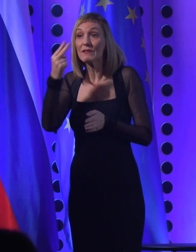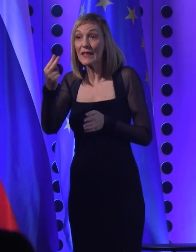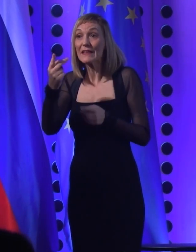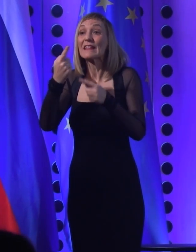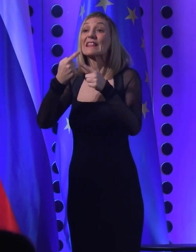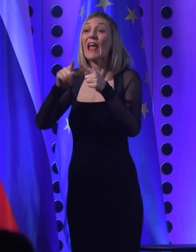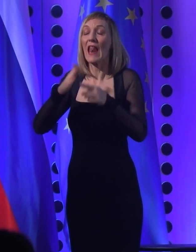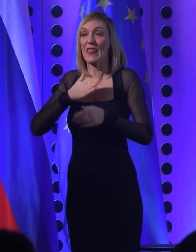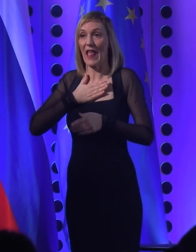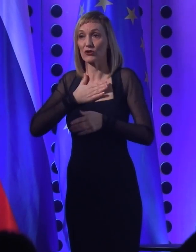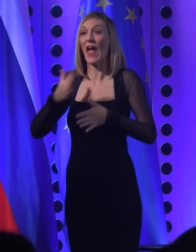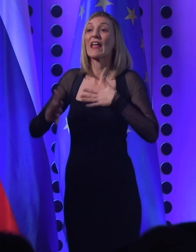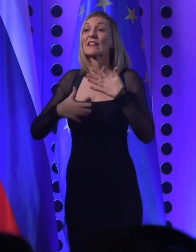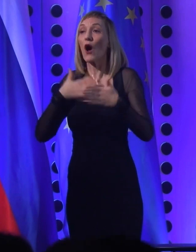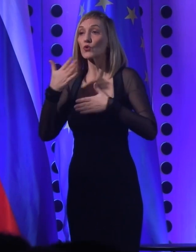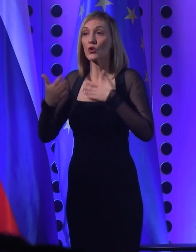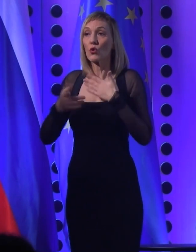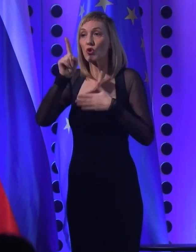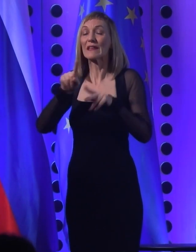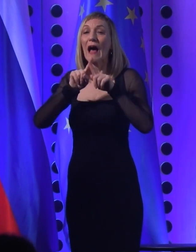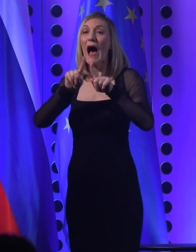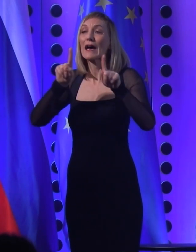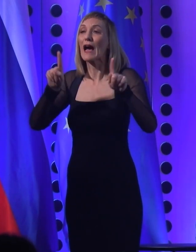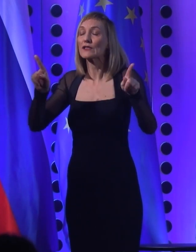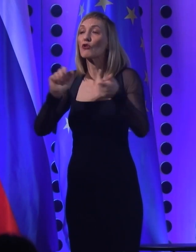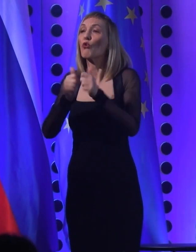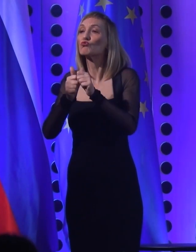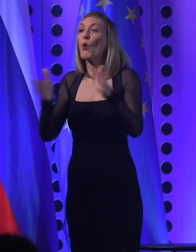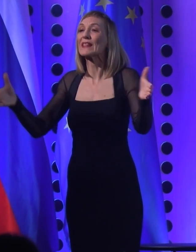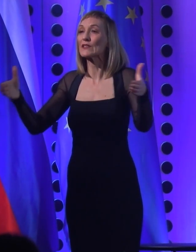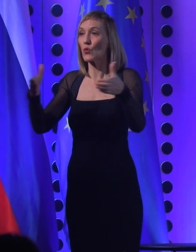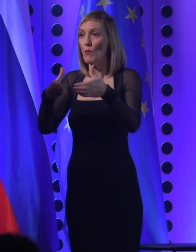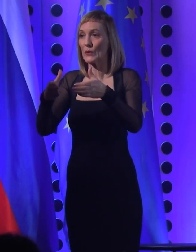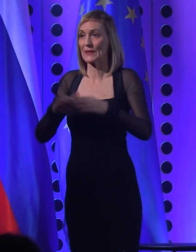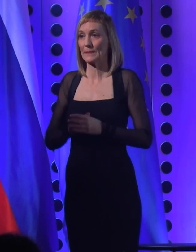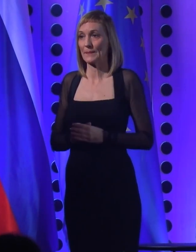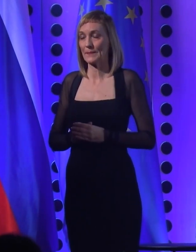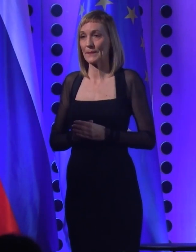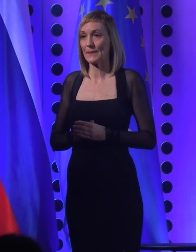naše, navdihujoče in raznolike športne skupnosti.